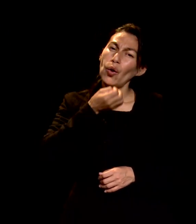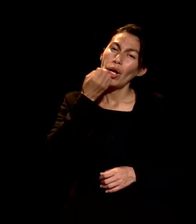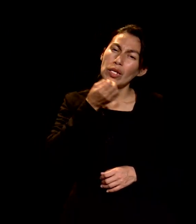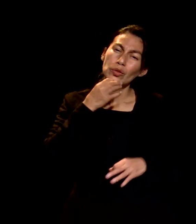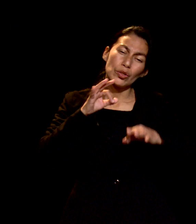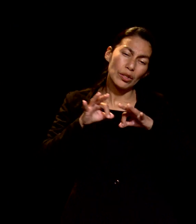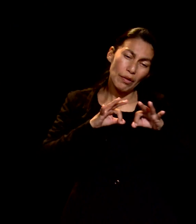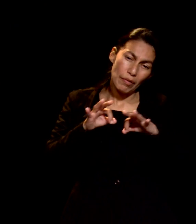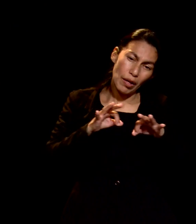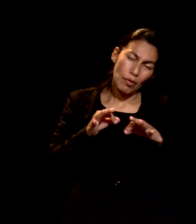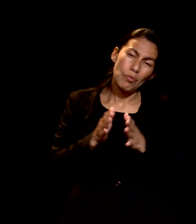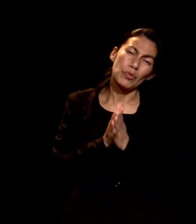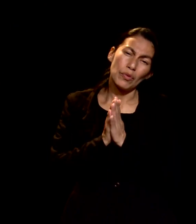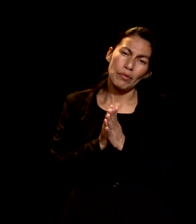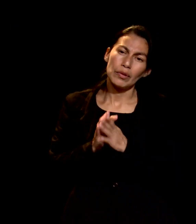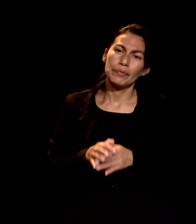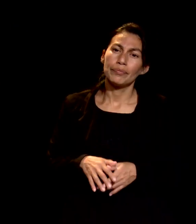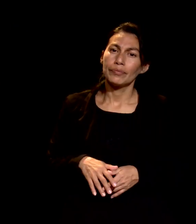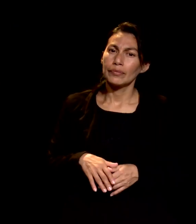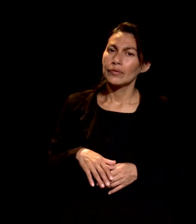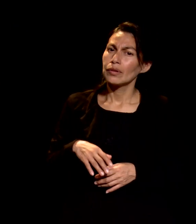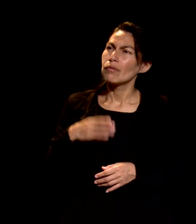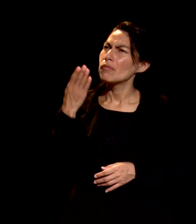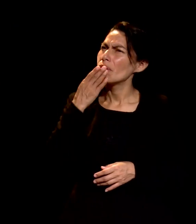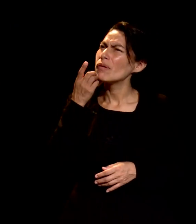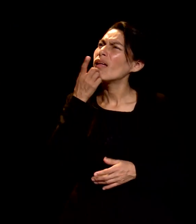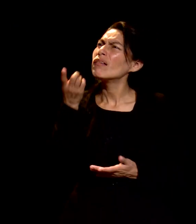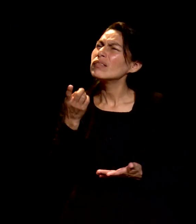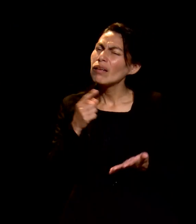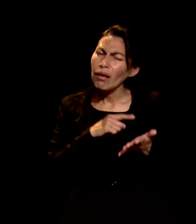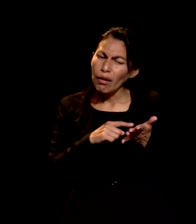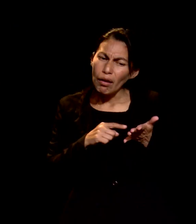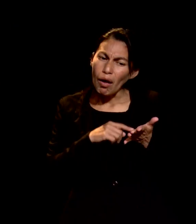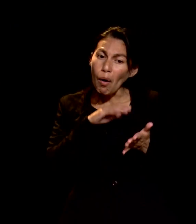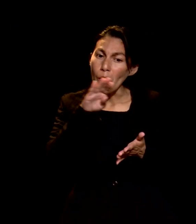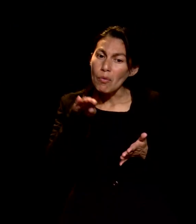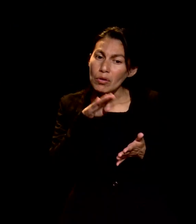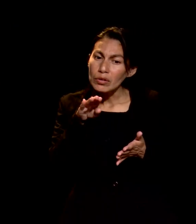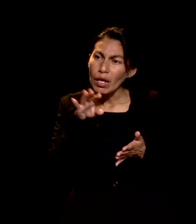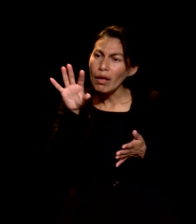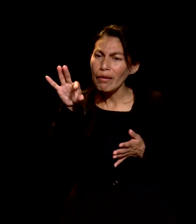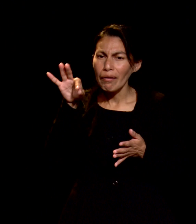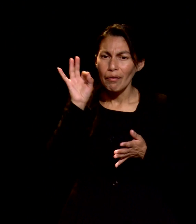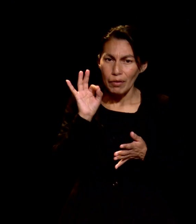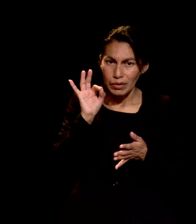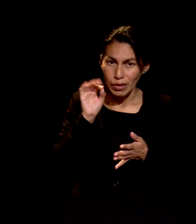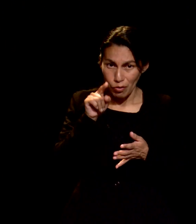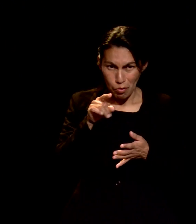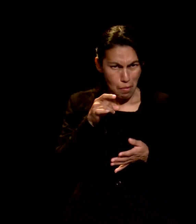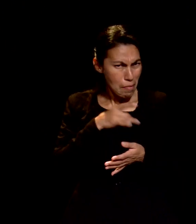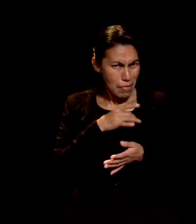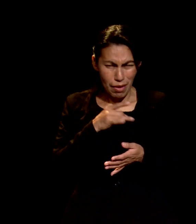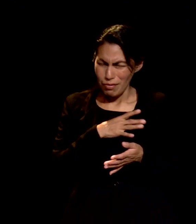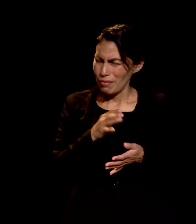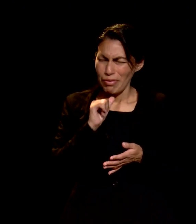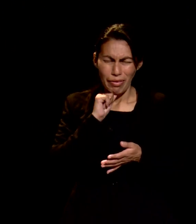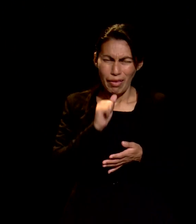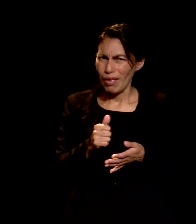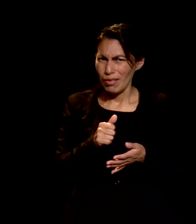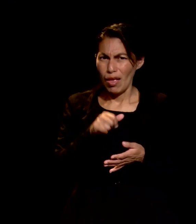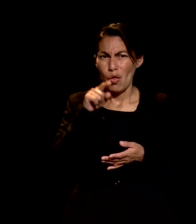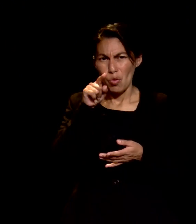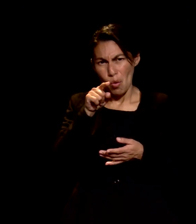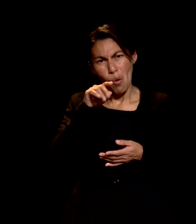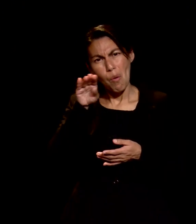oración Para un trabajo ¿Qué dice la Biblia? Buscad Y hallaréis No tengas miedo Solo